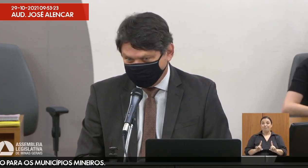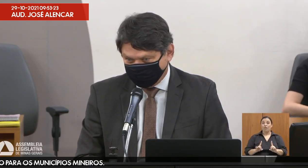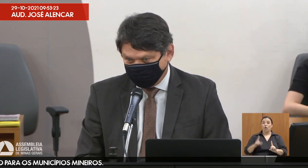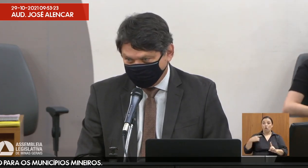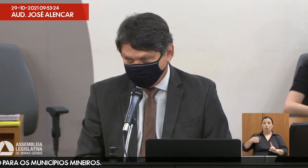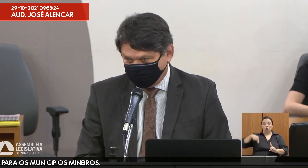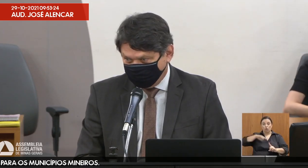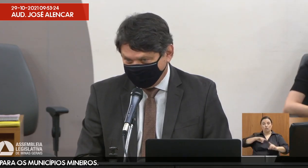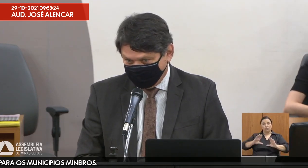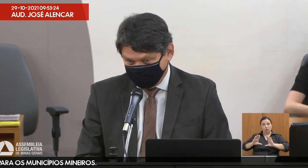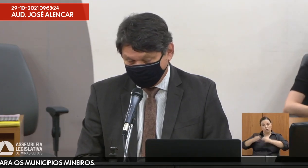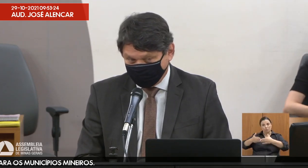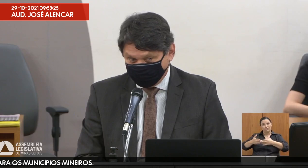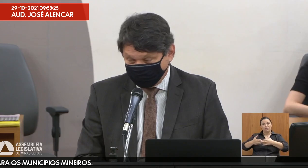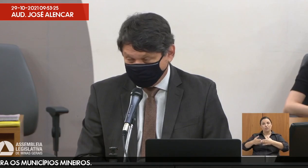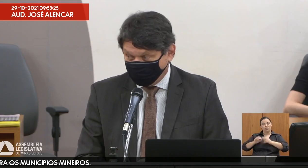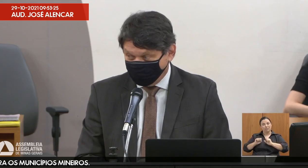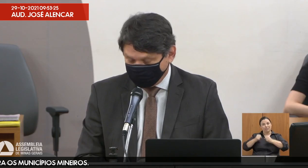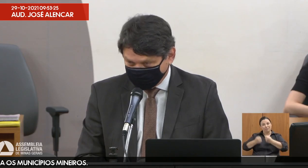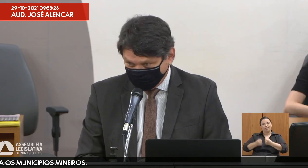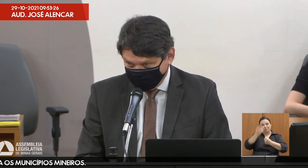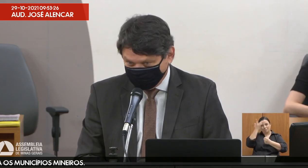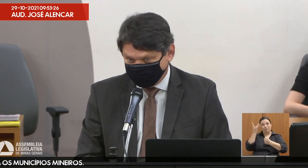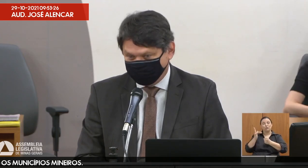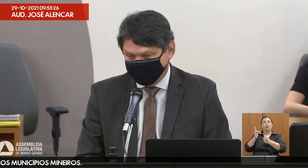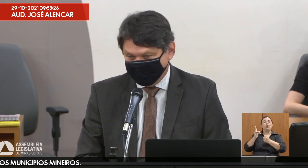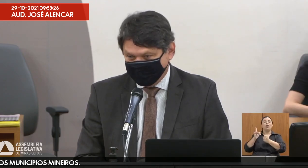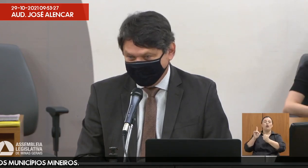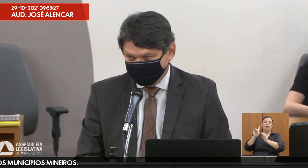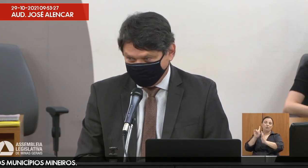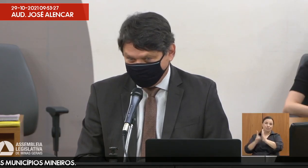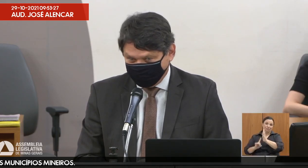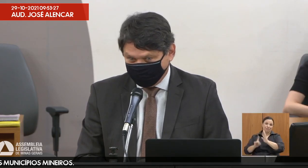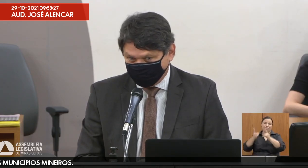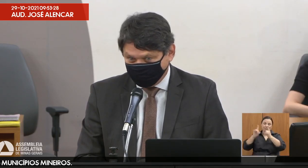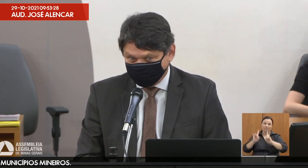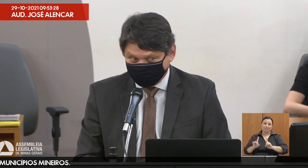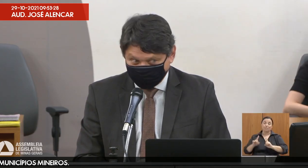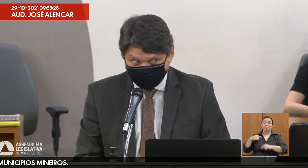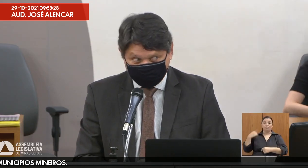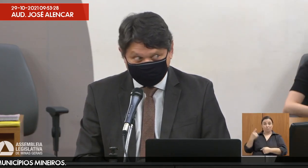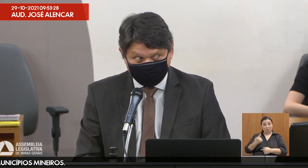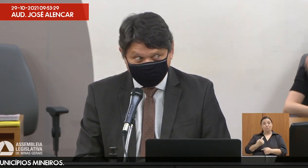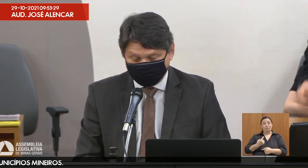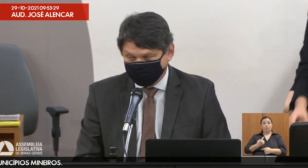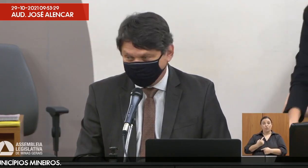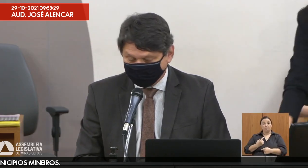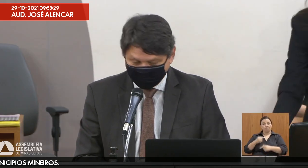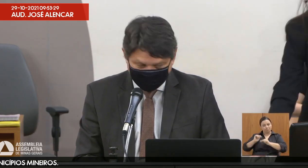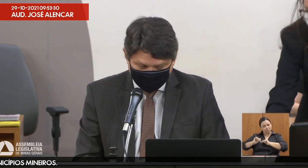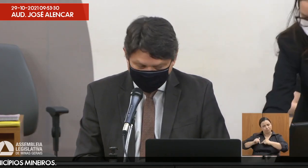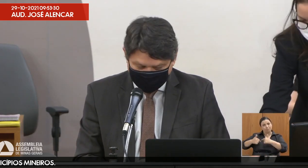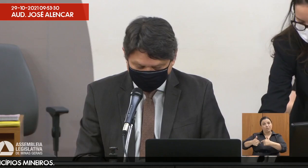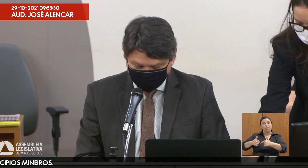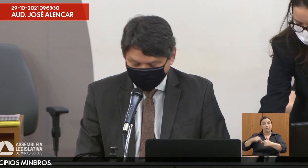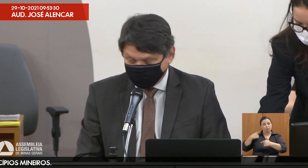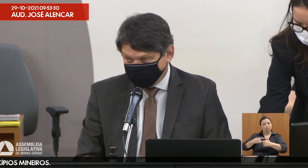com a Pessoa, da Pessoa com Deficiência, são muito atuantes. Nós fazemos todos os enfrentamentos. E acho que foi de